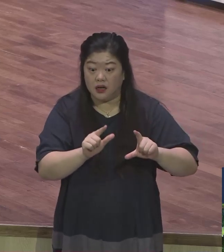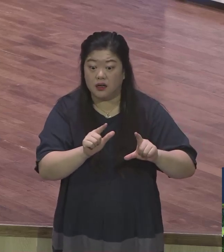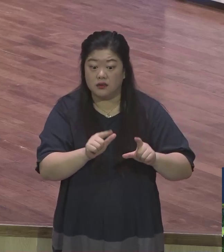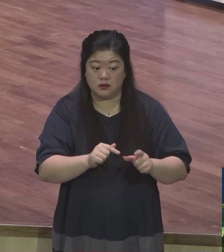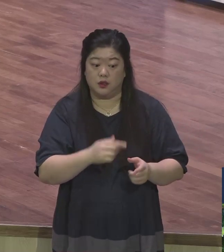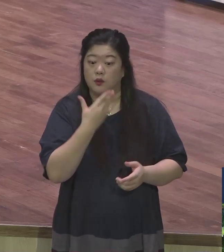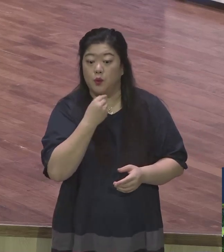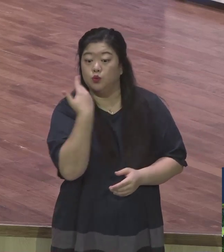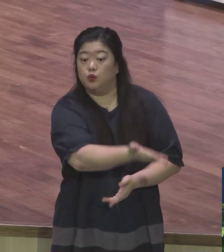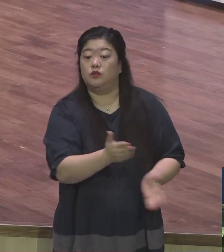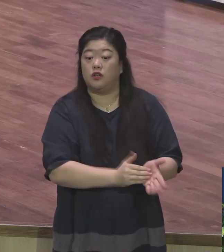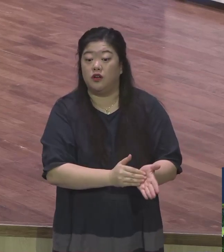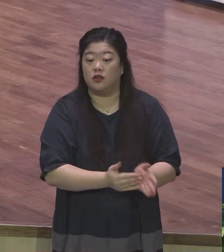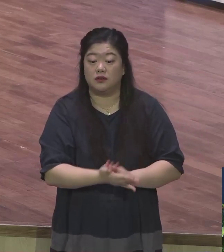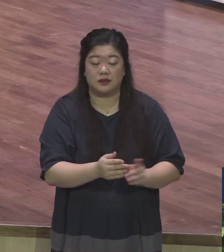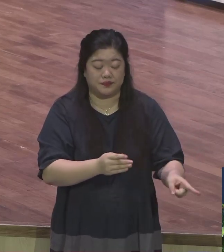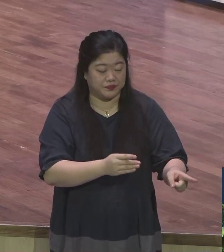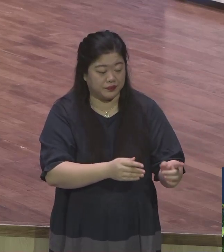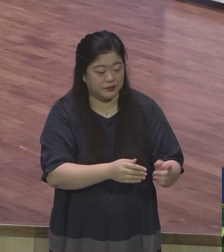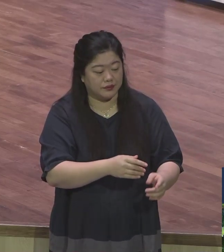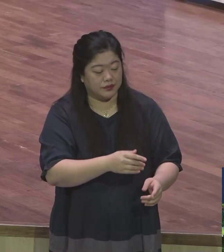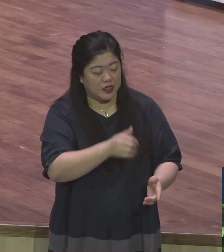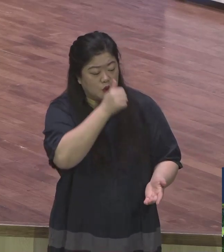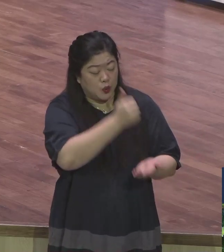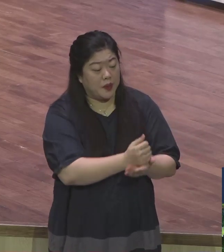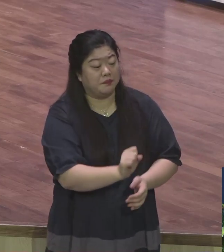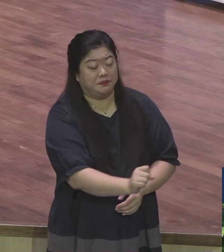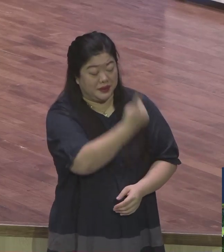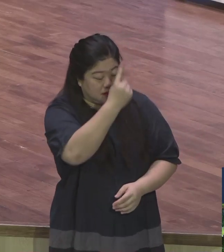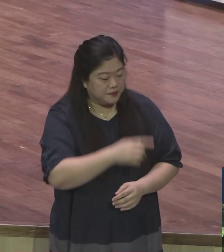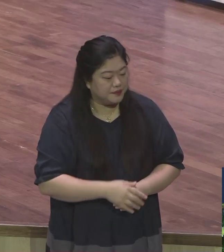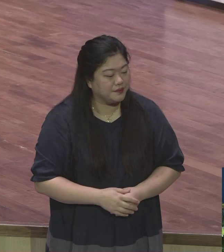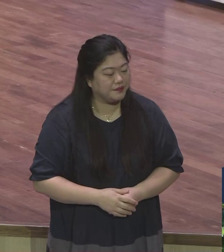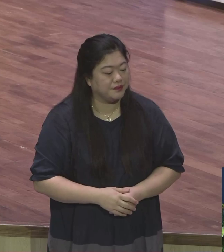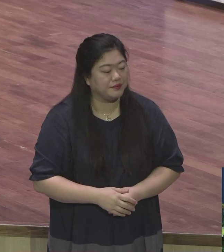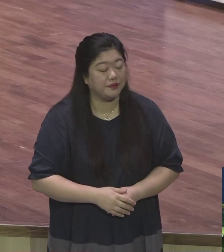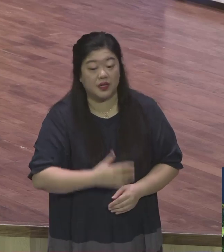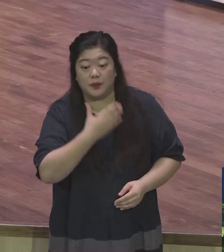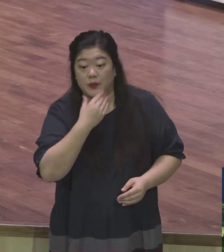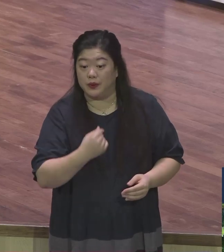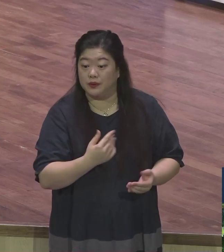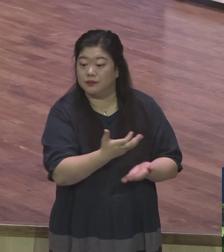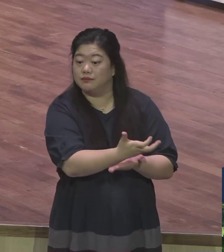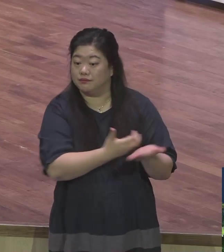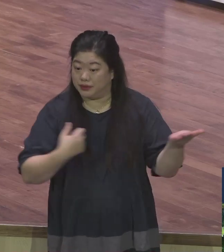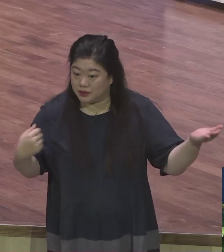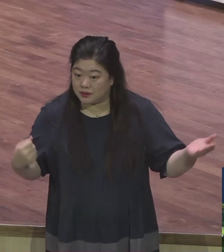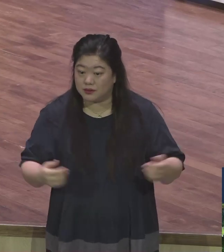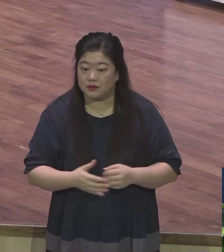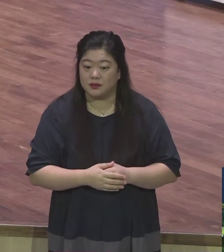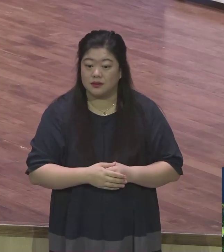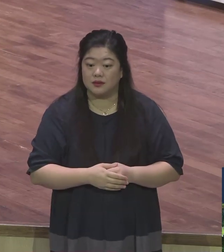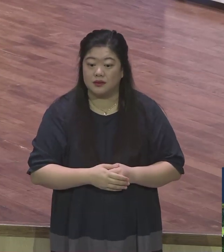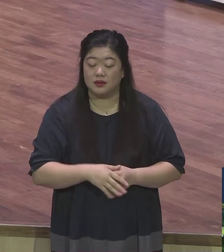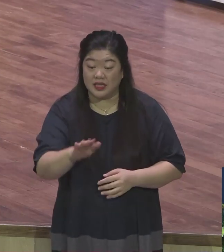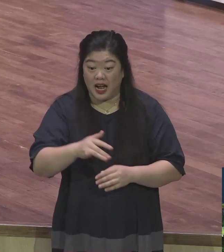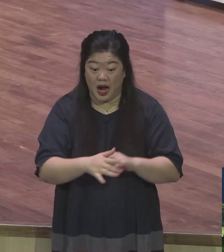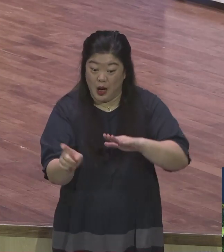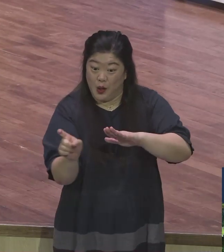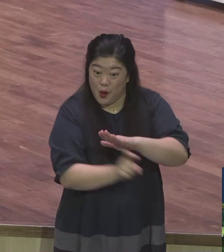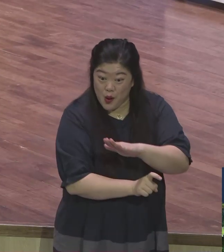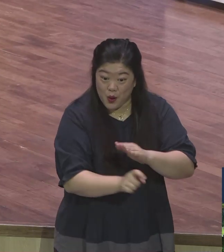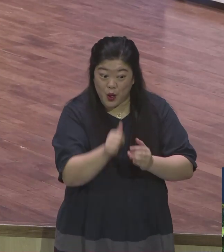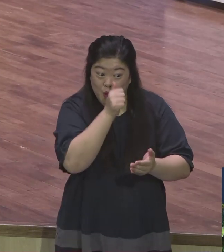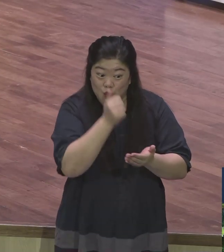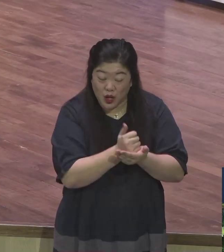사망이요. 하나님의 말씀을 불순종 하는 게 죄예요. 사람 주인은 것도 죄고 도둑식도 죄지만